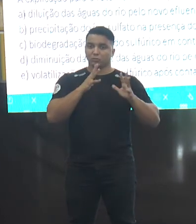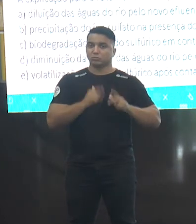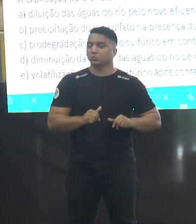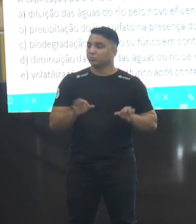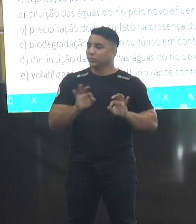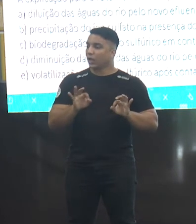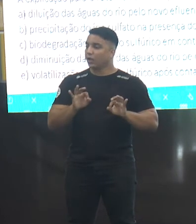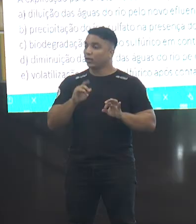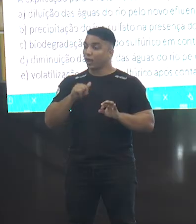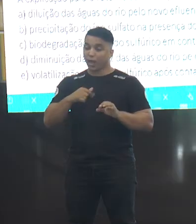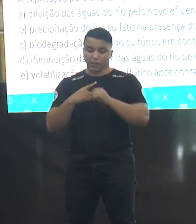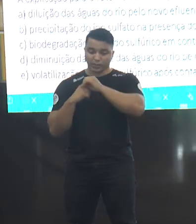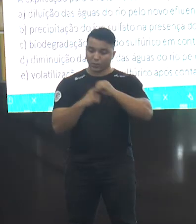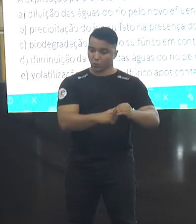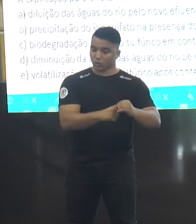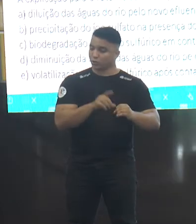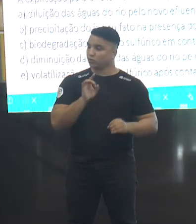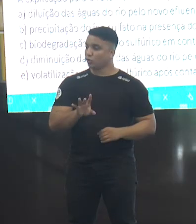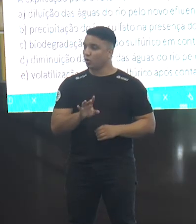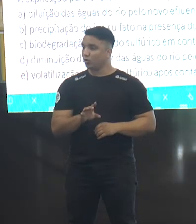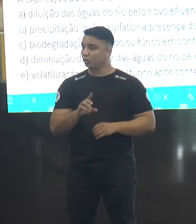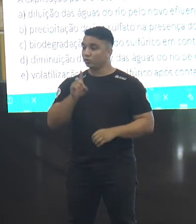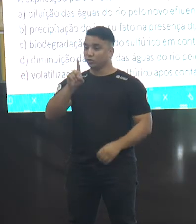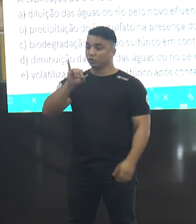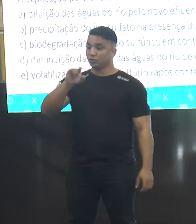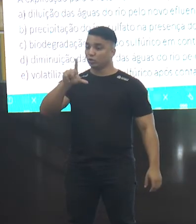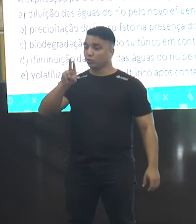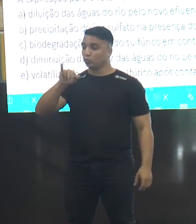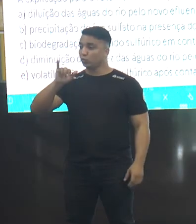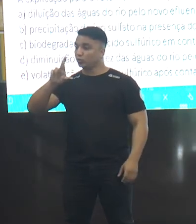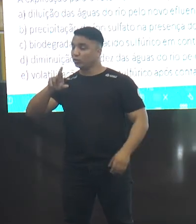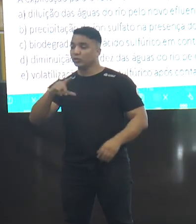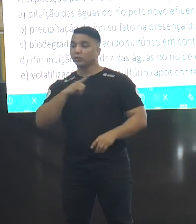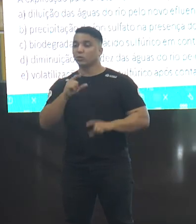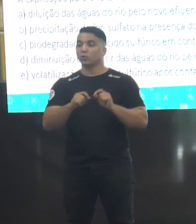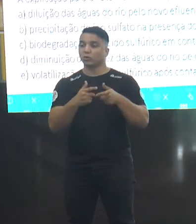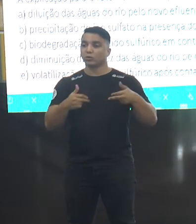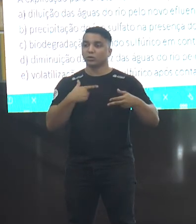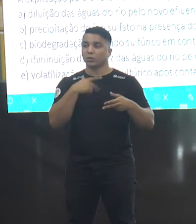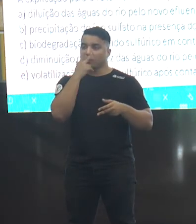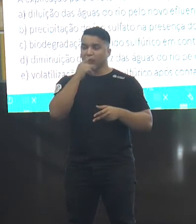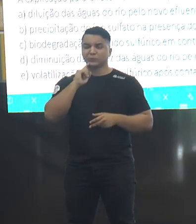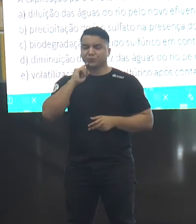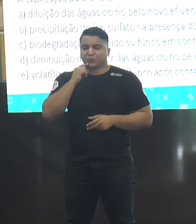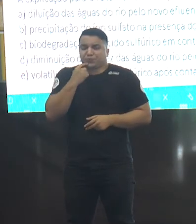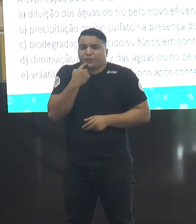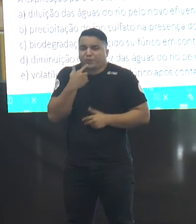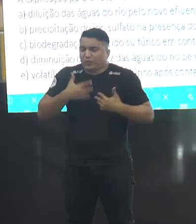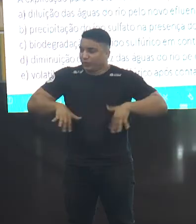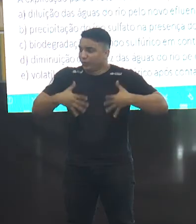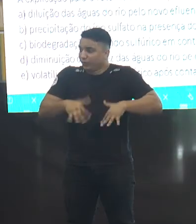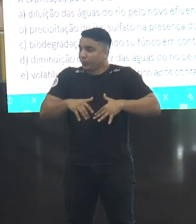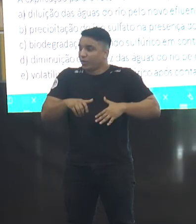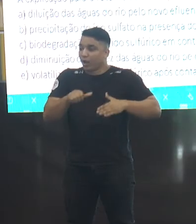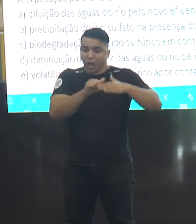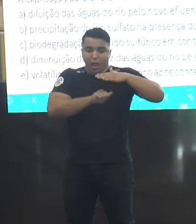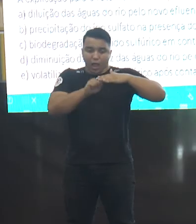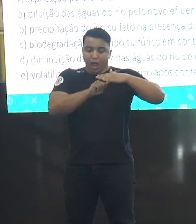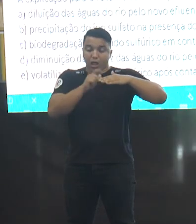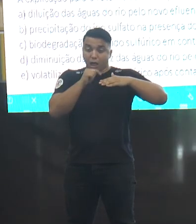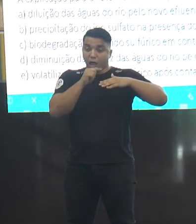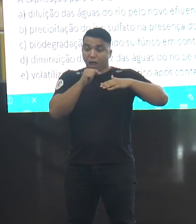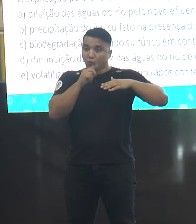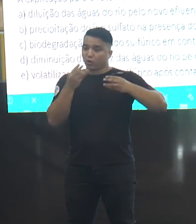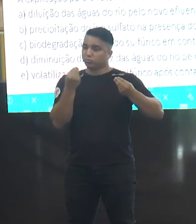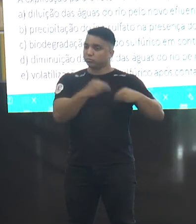eu neutralizo. Diluir é quando você tem uma coisa assim bem azeda, por exemplo, e bota água.